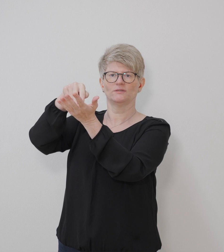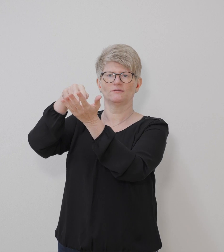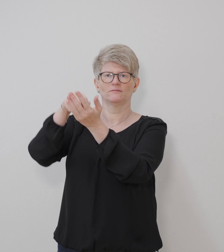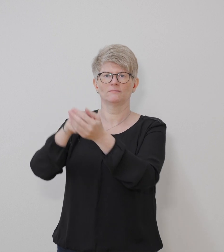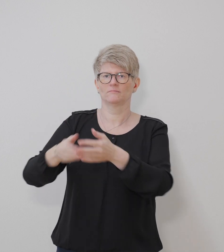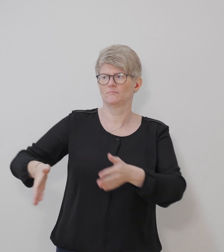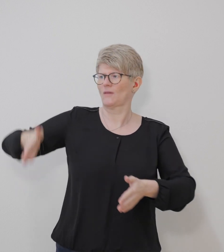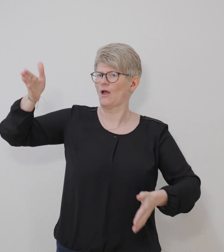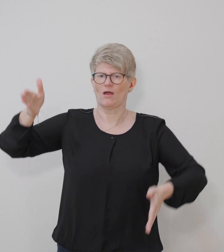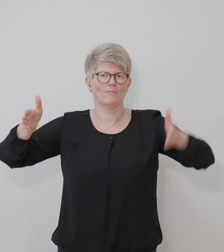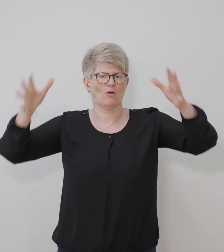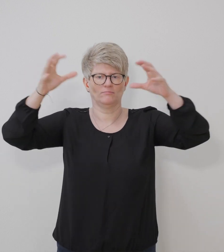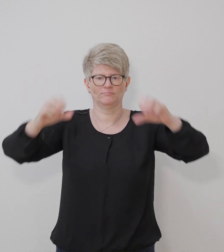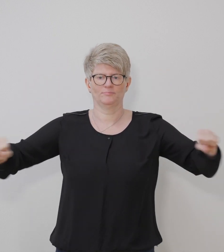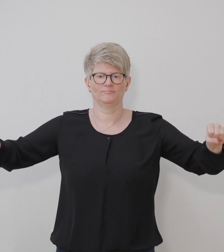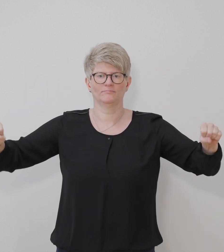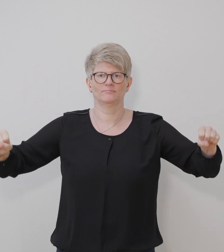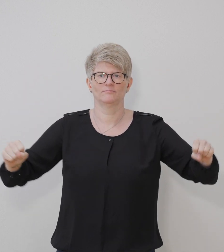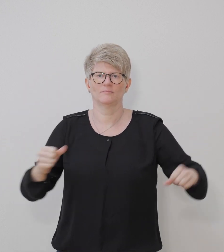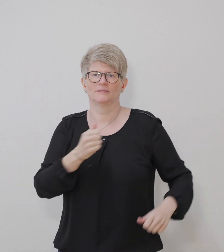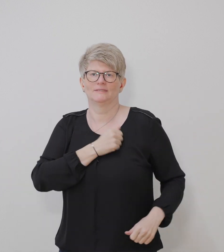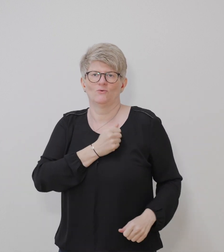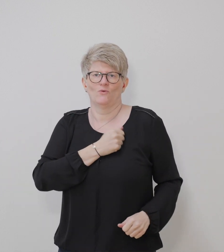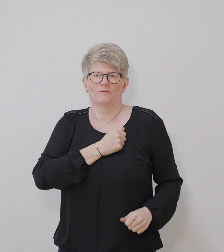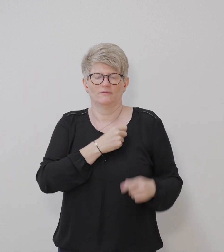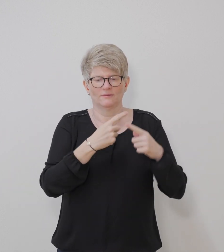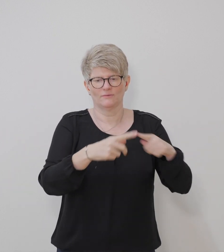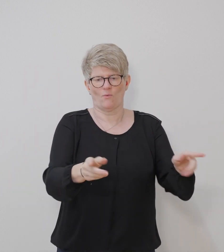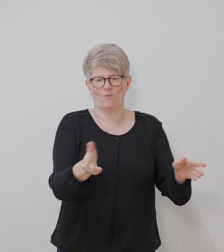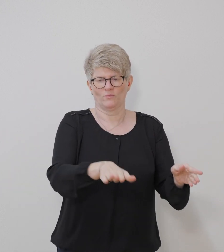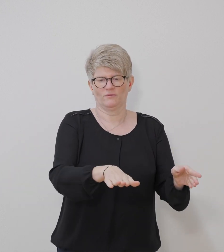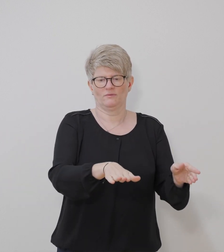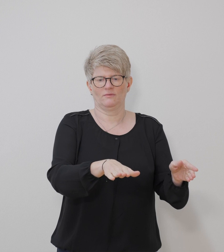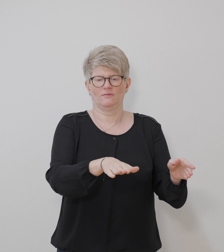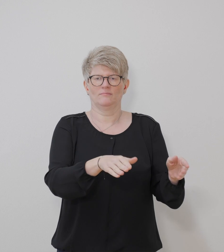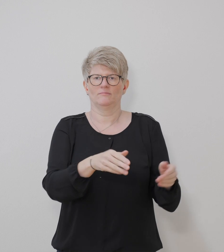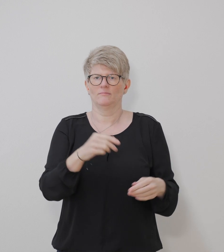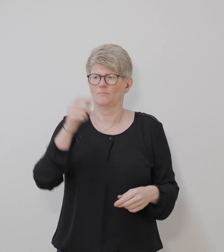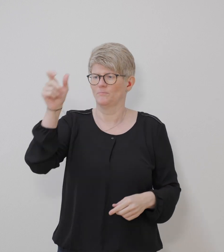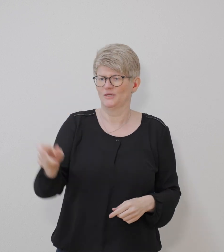Schuld und Tod, die die ganze Menschheit einschließt.